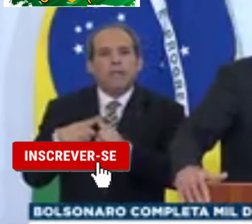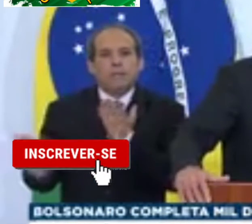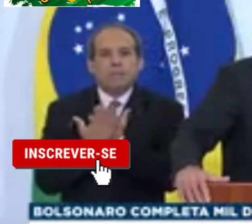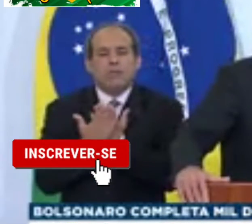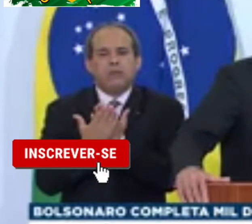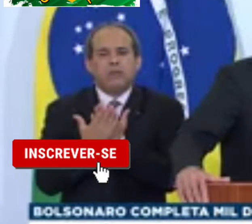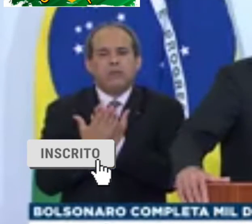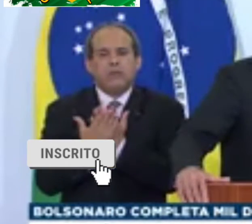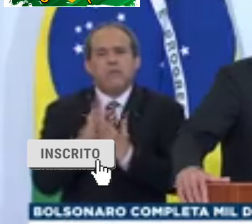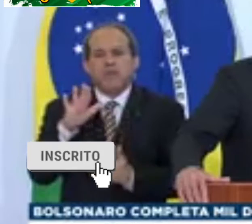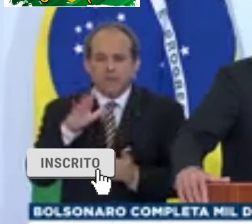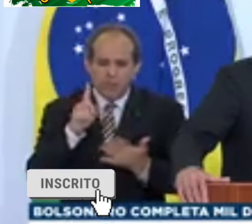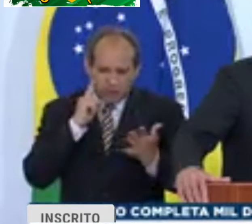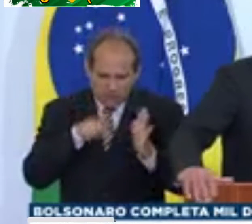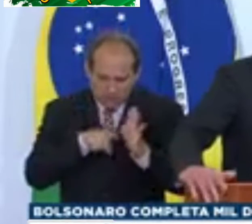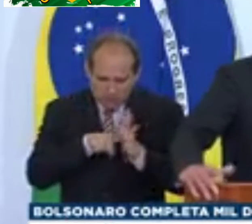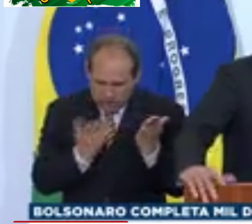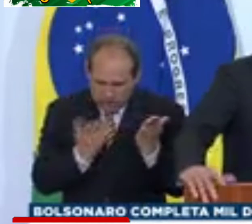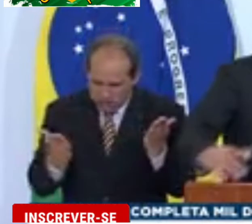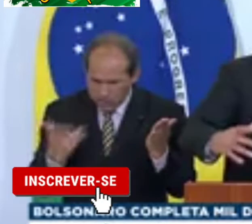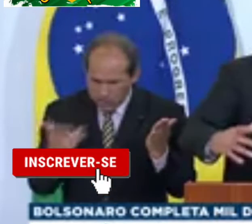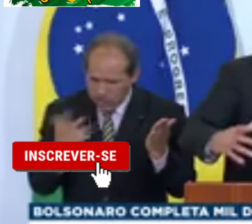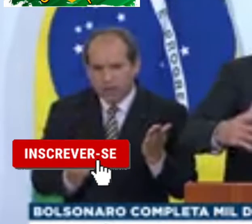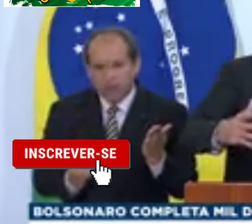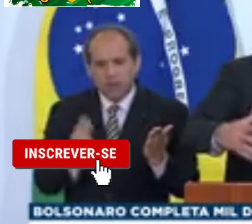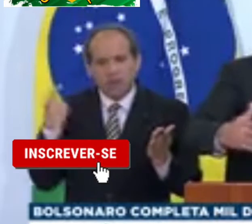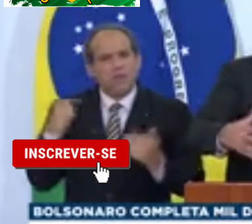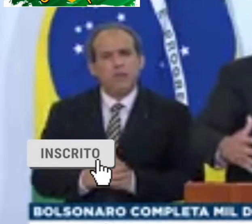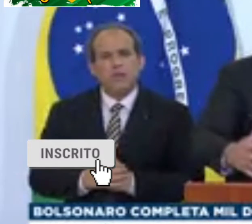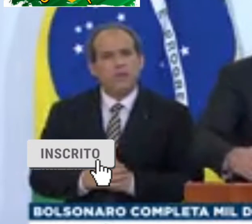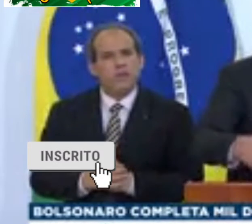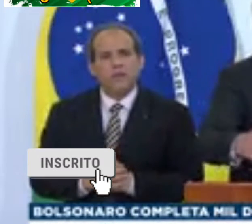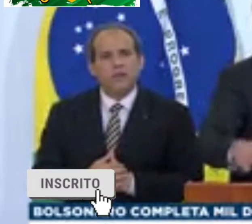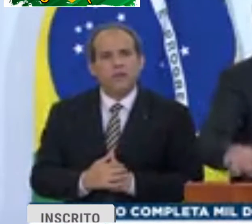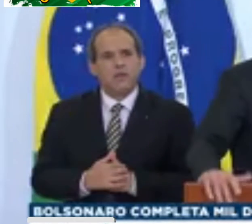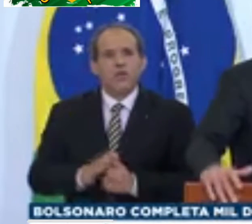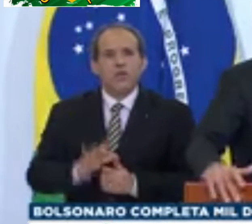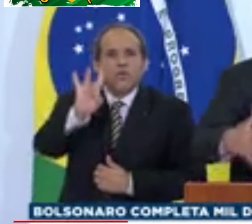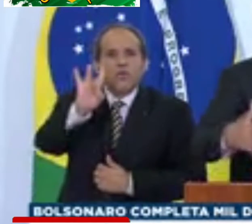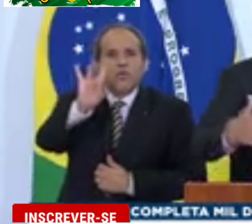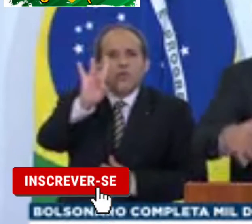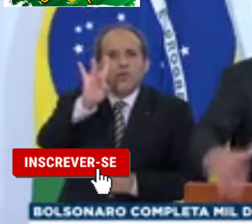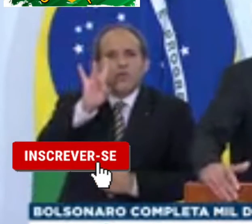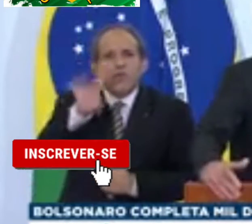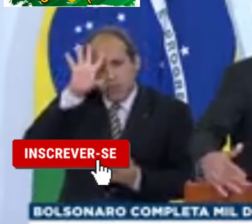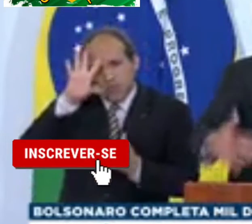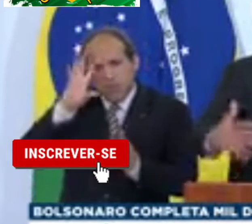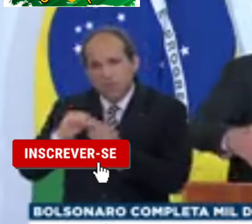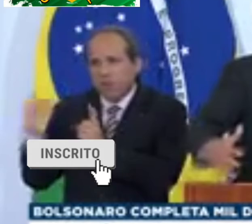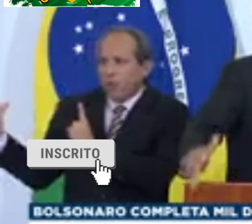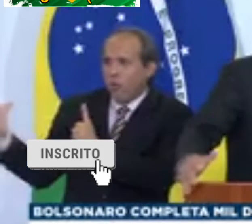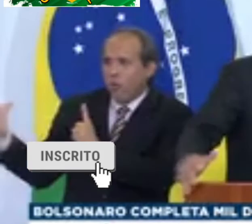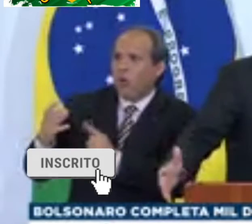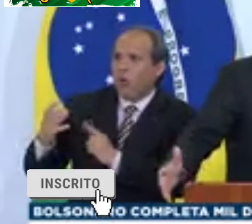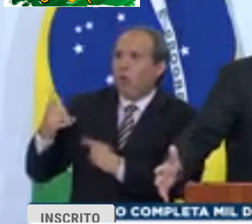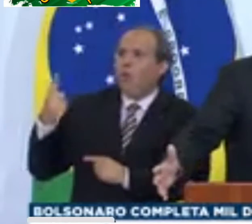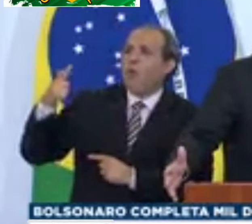nada. É simplesmente, pelo que tudo indica, é tráfico de influência de terceiros para